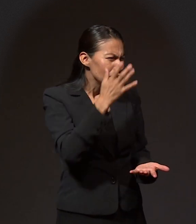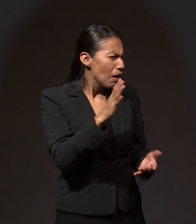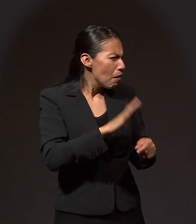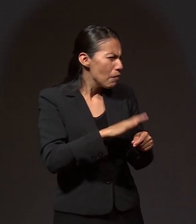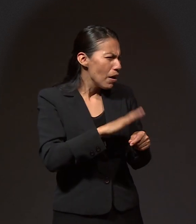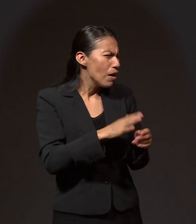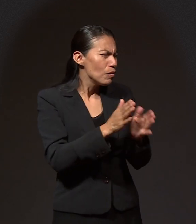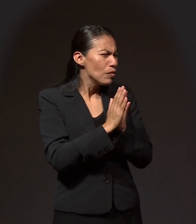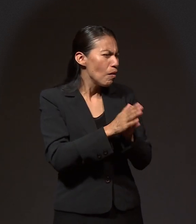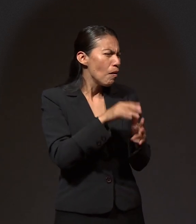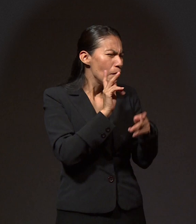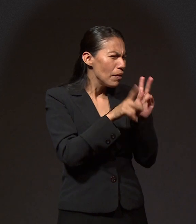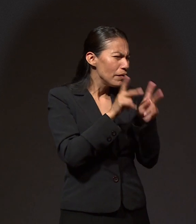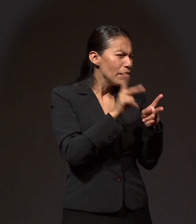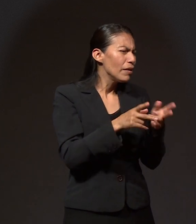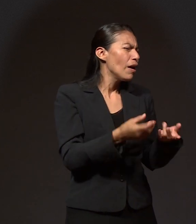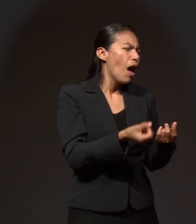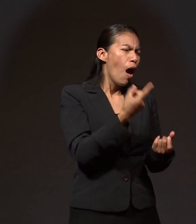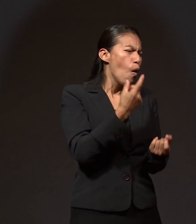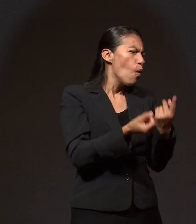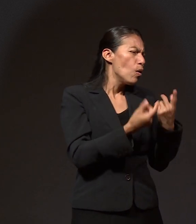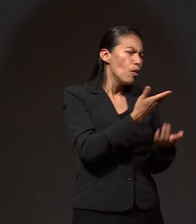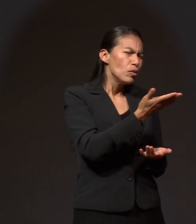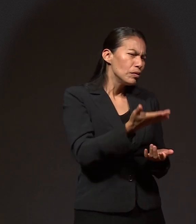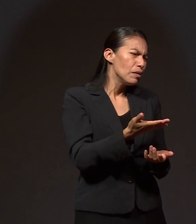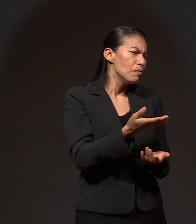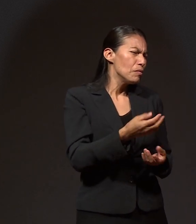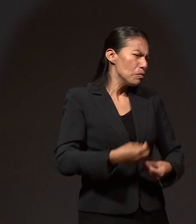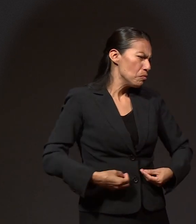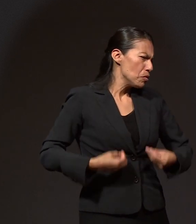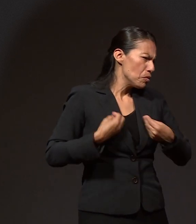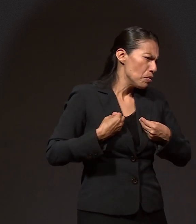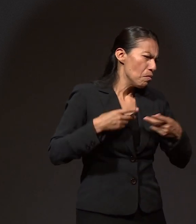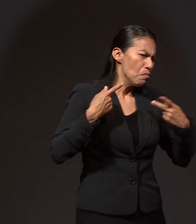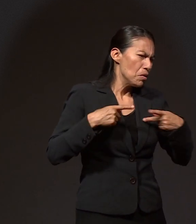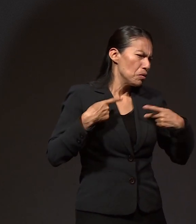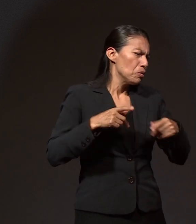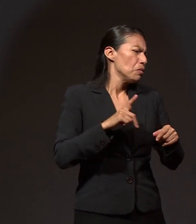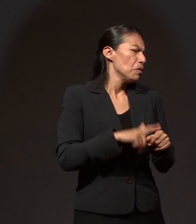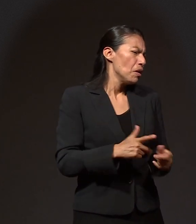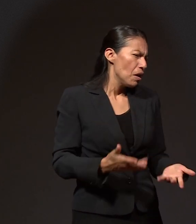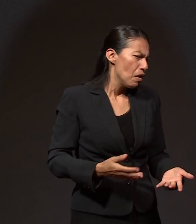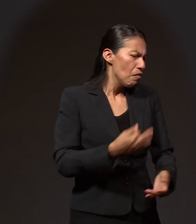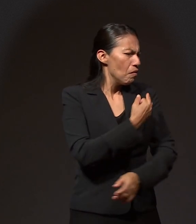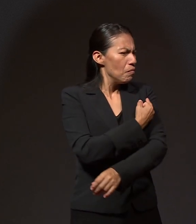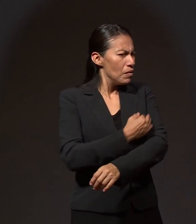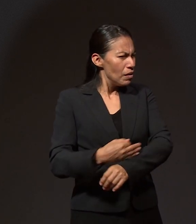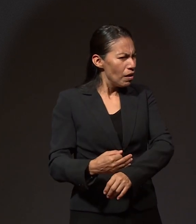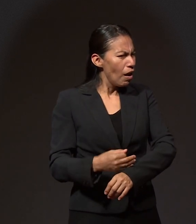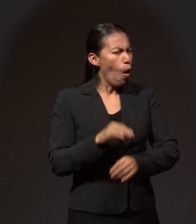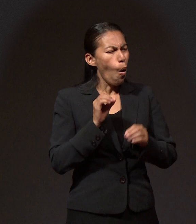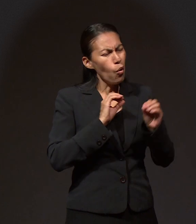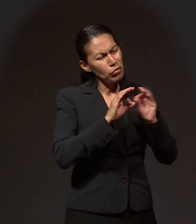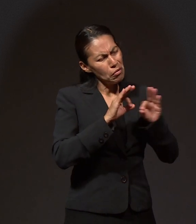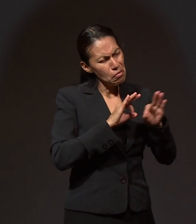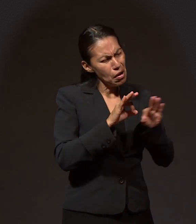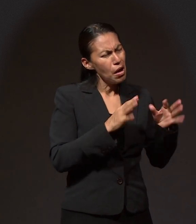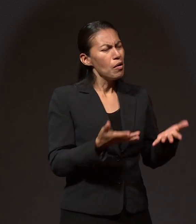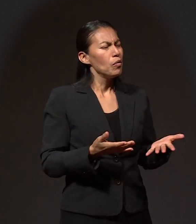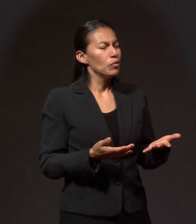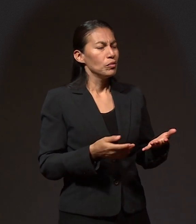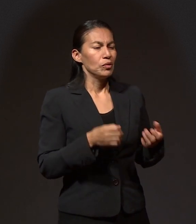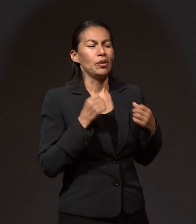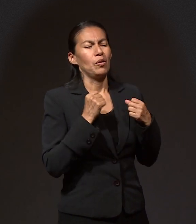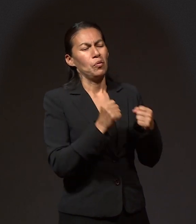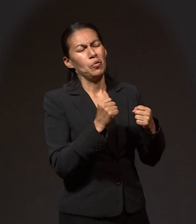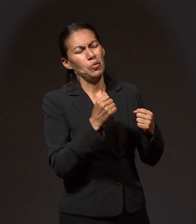Cuéntenos algo más, alguna experiencia que usted haya vivido, ya sea personal, de la vida familiar o de la vida